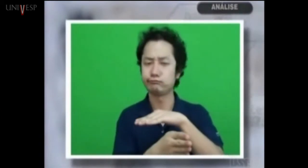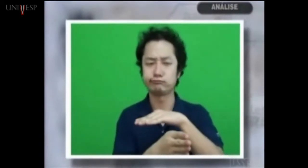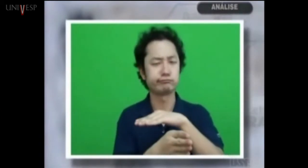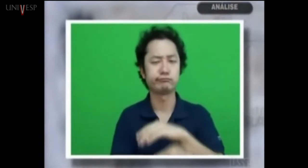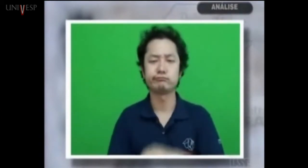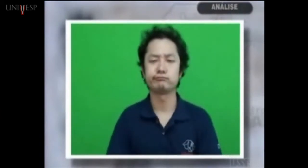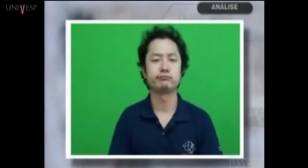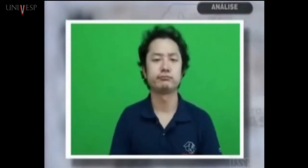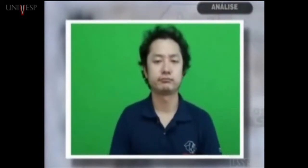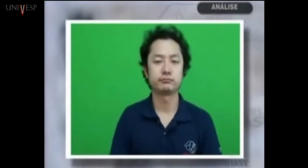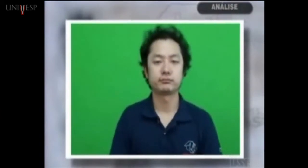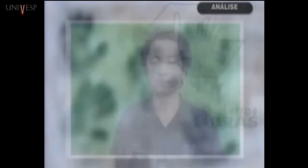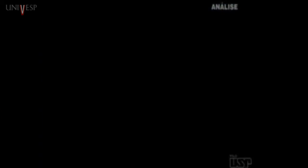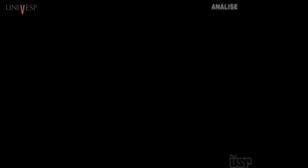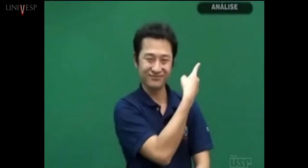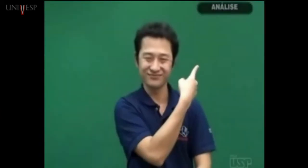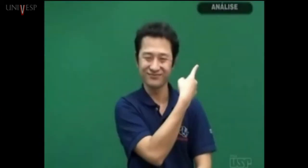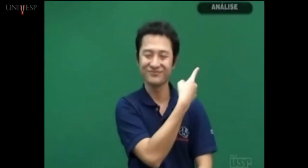Ele não entrou.